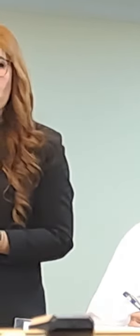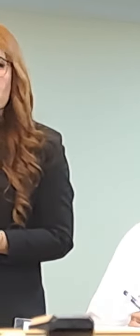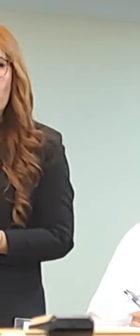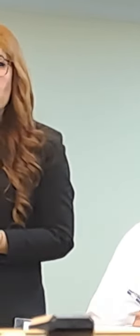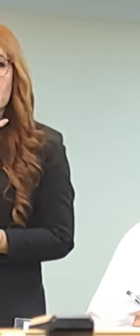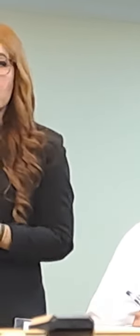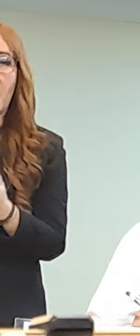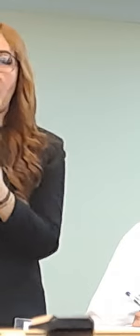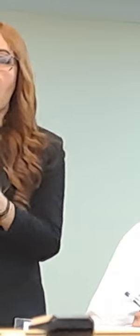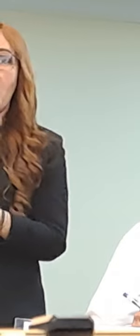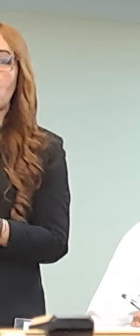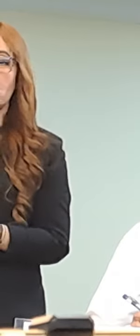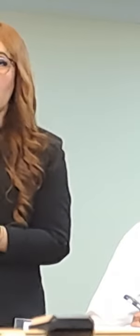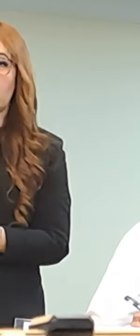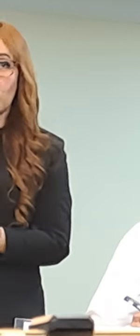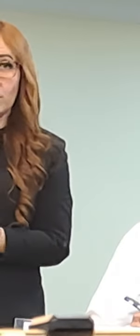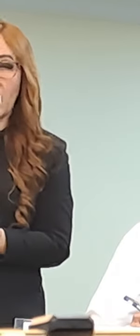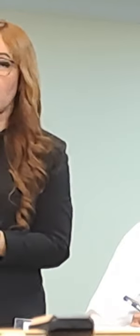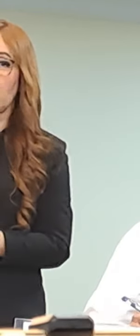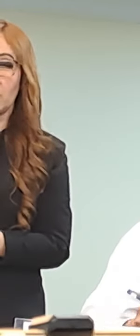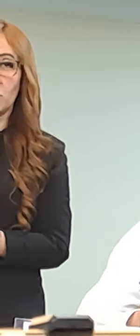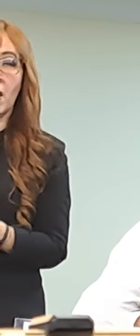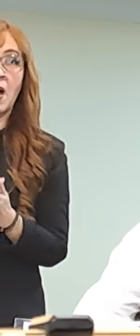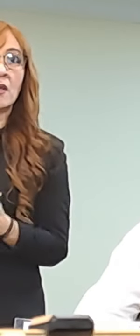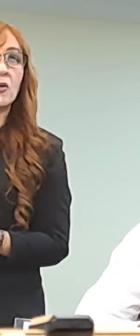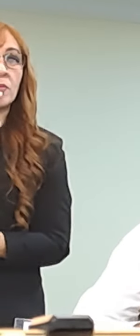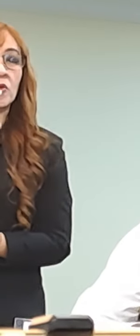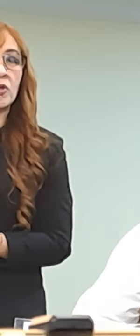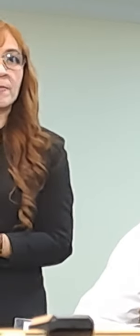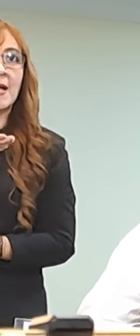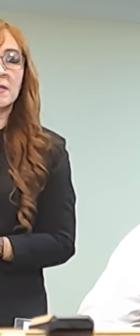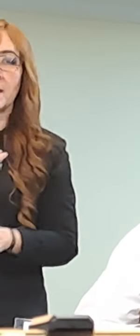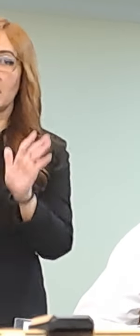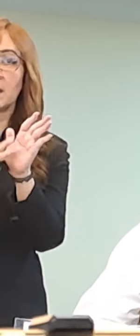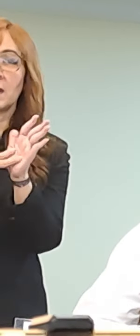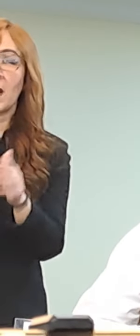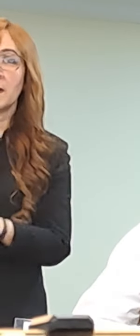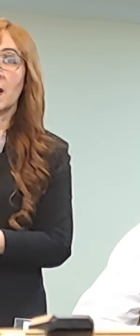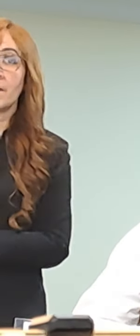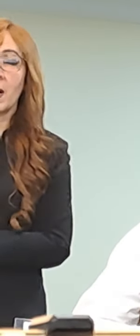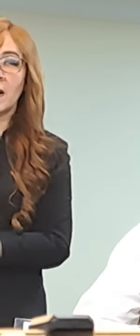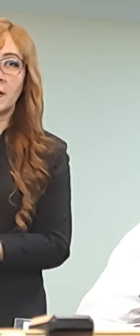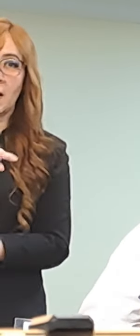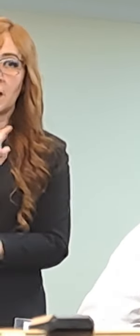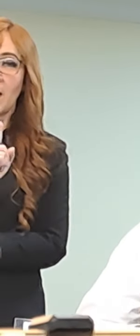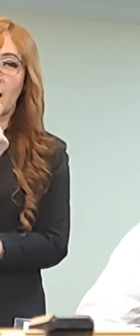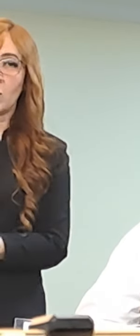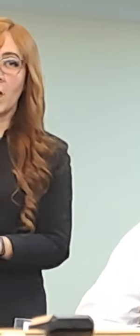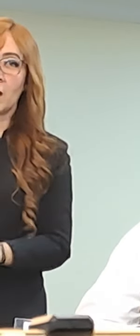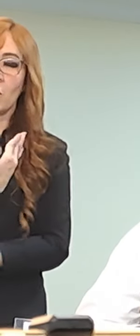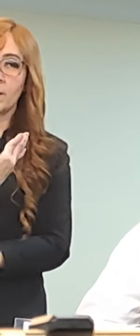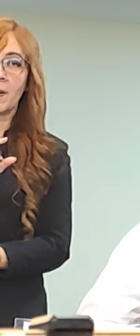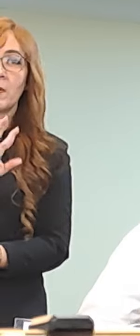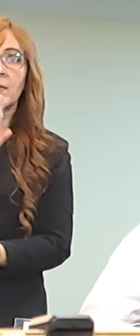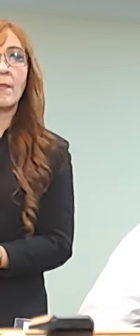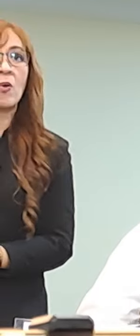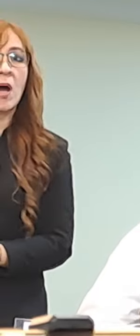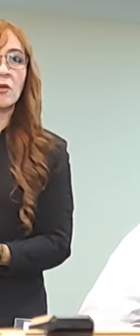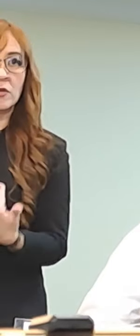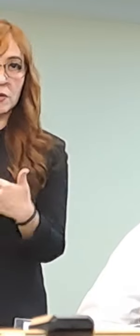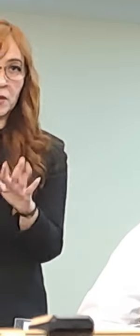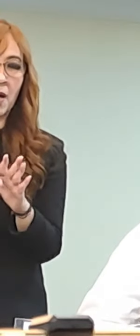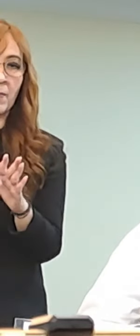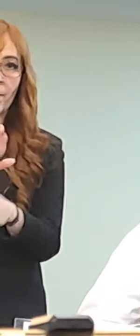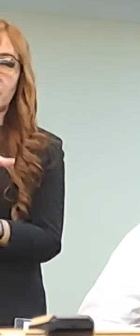ya dari lubang hidung atau dari mulutnya gitu. Itu biasanya dinilai dari awal saat korban beberapa saat setelah